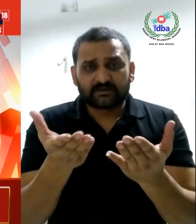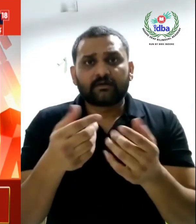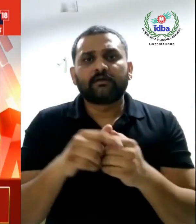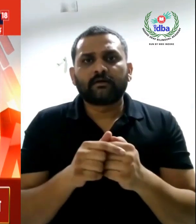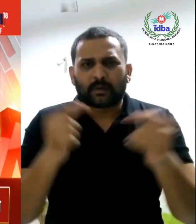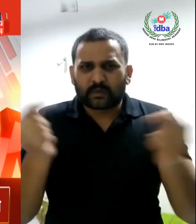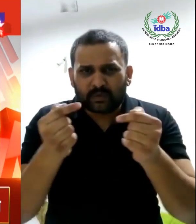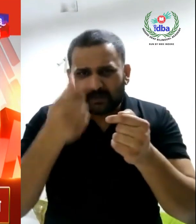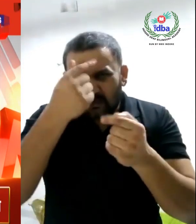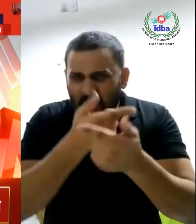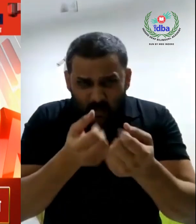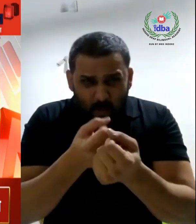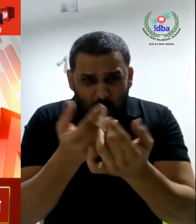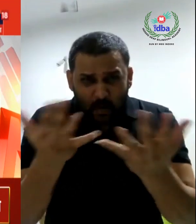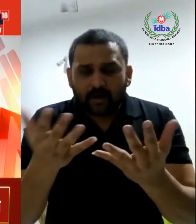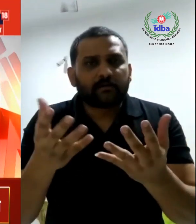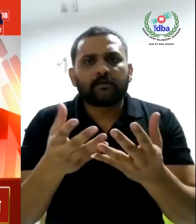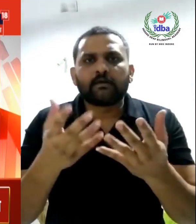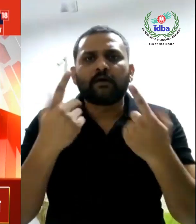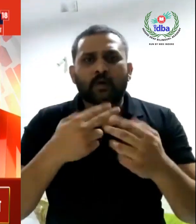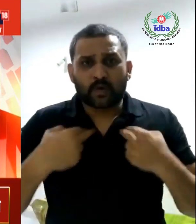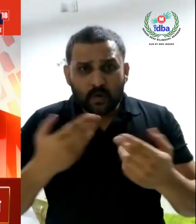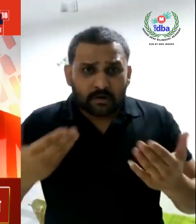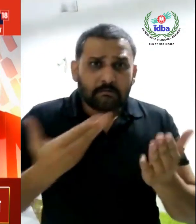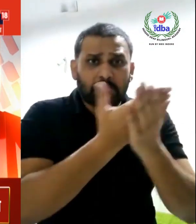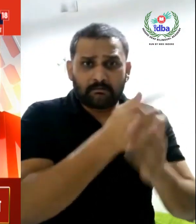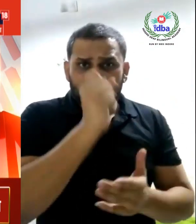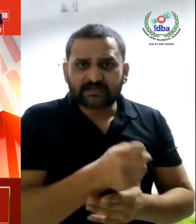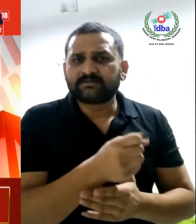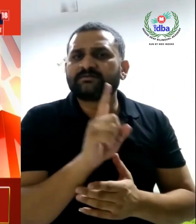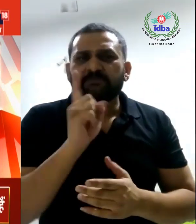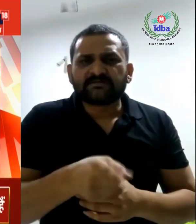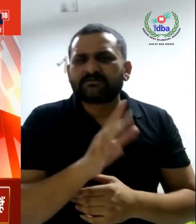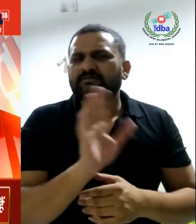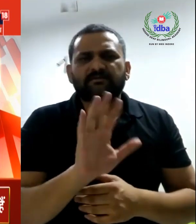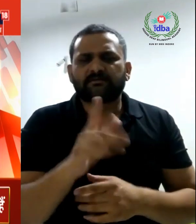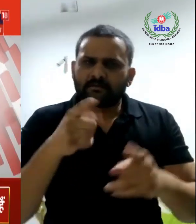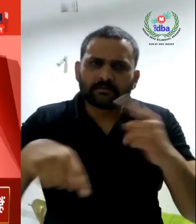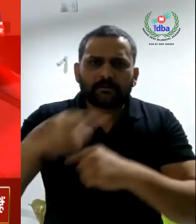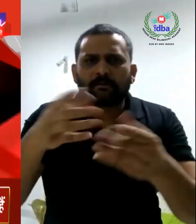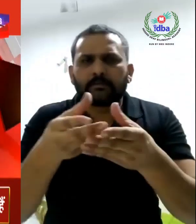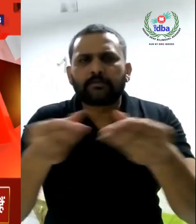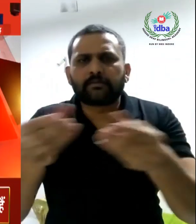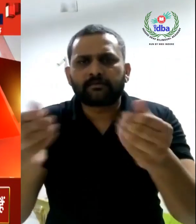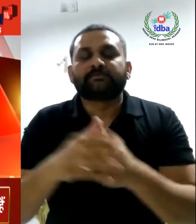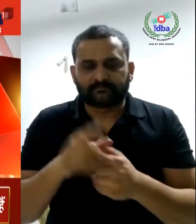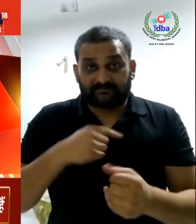अनेक विवादों का निराकरण बिना न्यायालय जाए ही किया जा सके। इस संबंध में